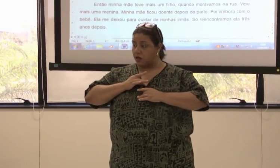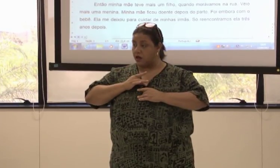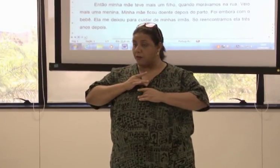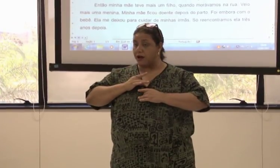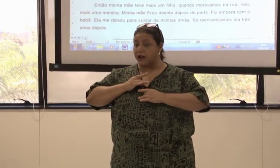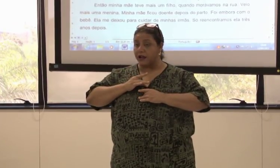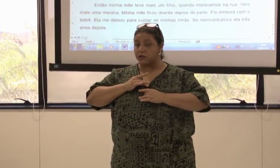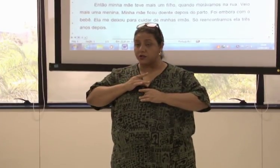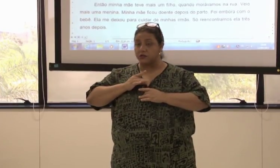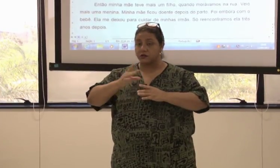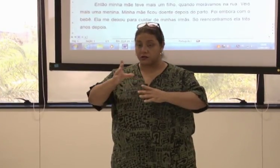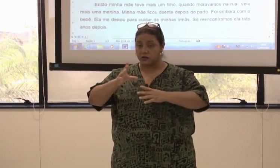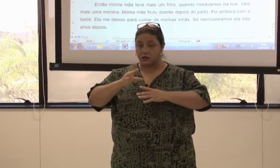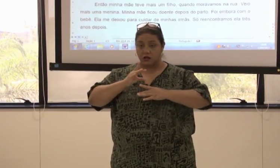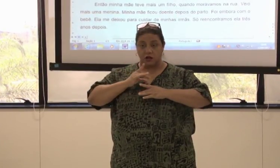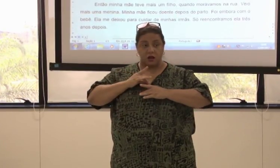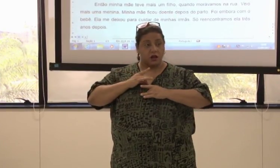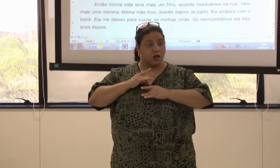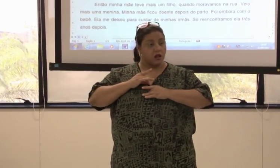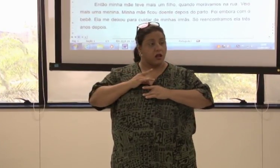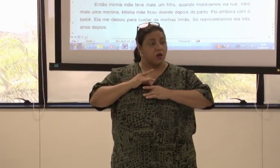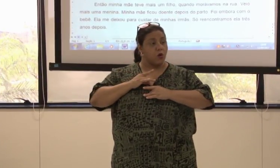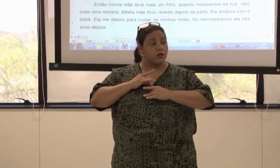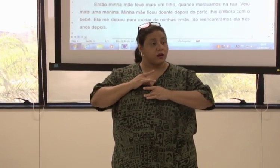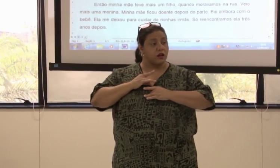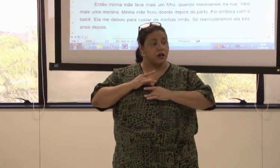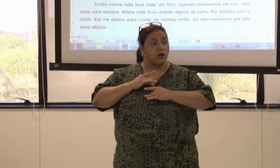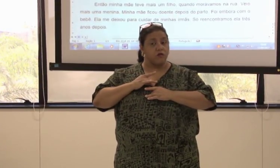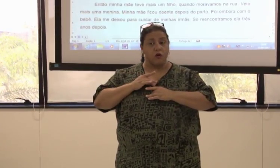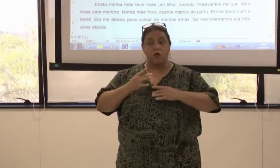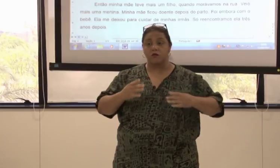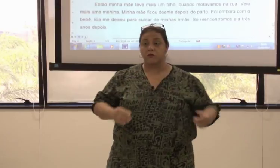A Margarete. E outra, eu vou